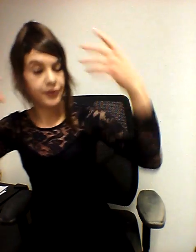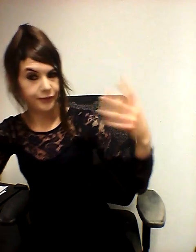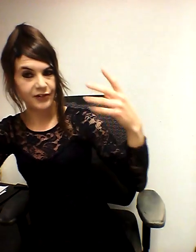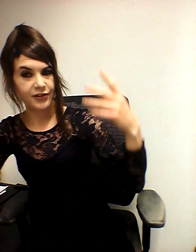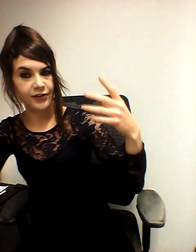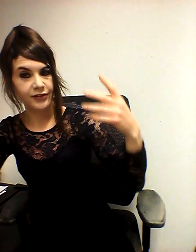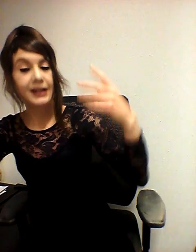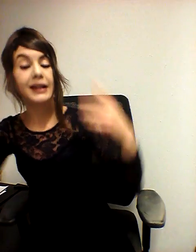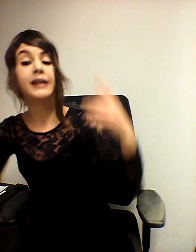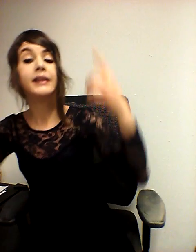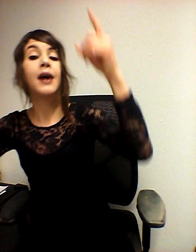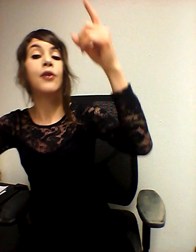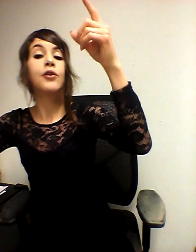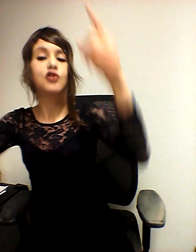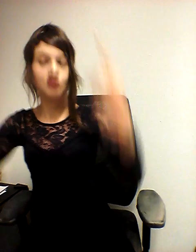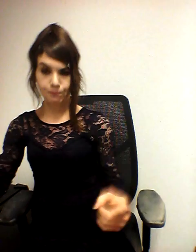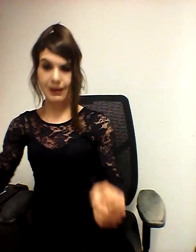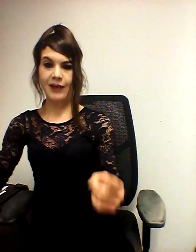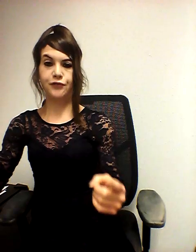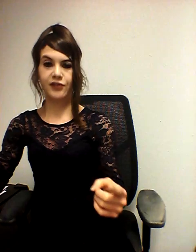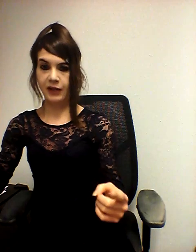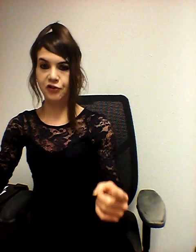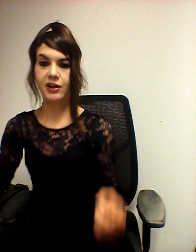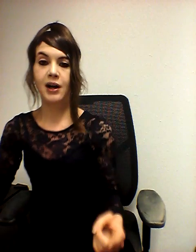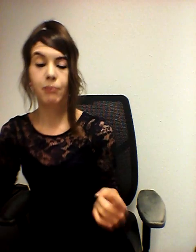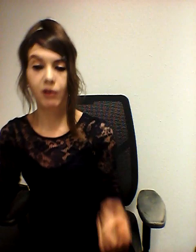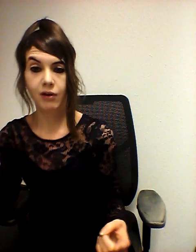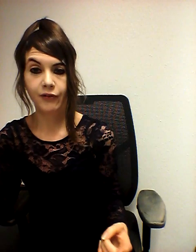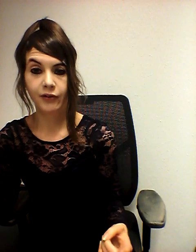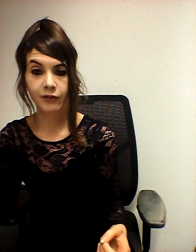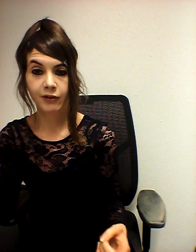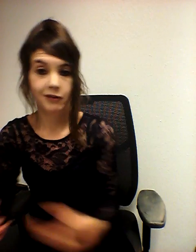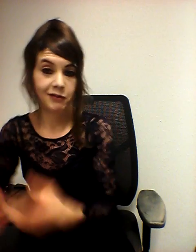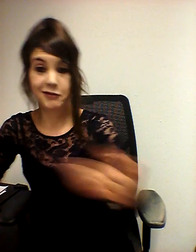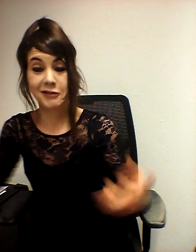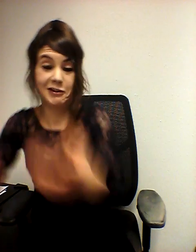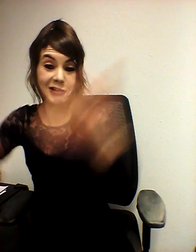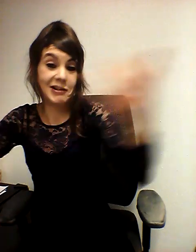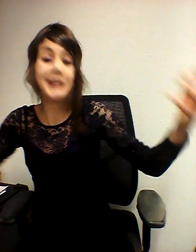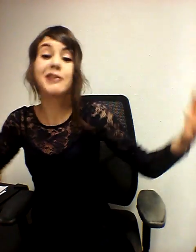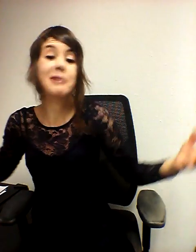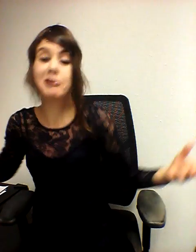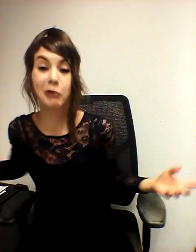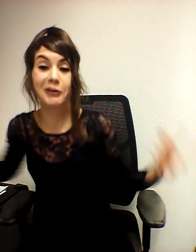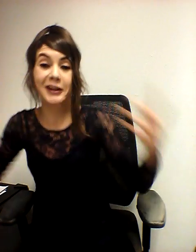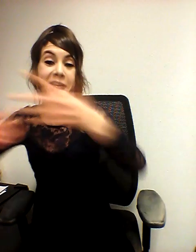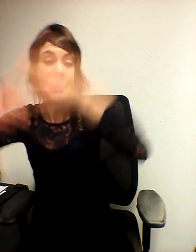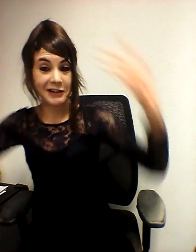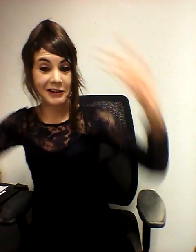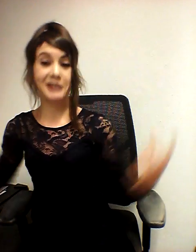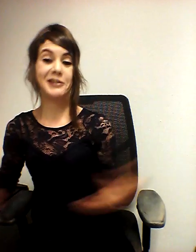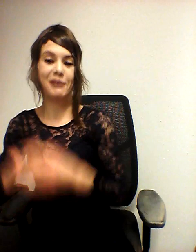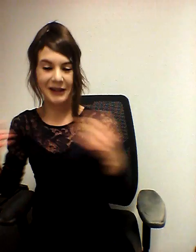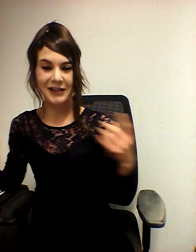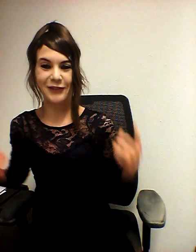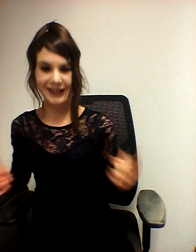vetten in jouw Spijs verte Knapen landen dat zijn niet de mitochondriën de energiefabriekjes van je